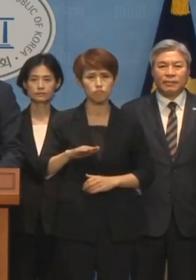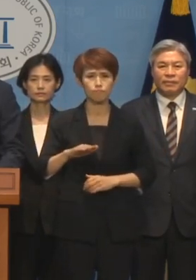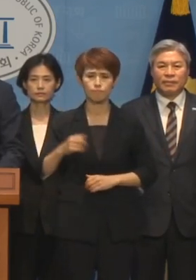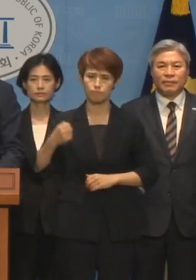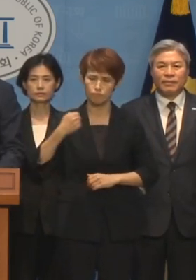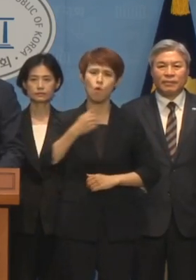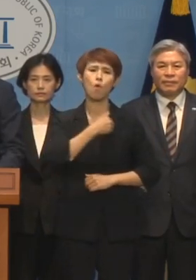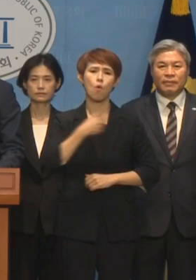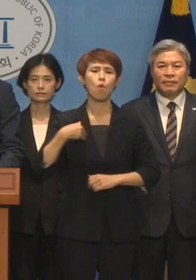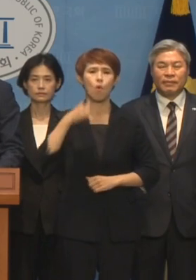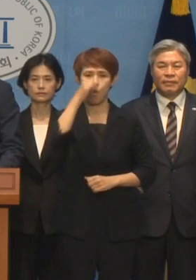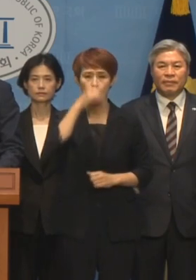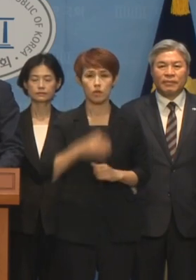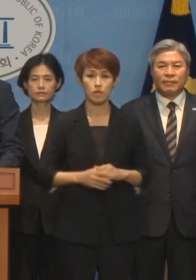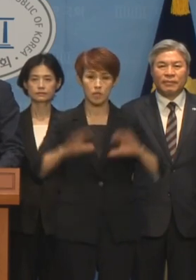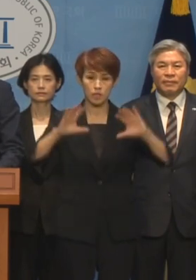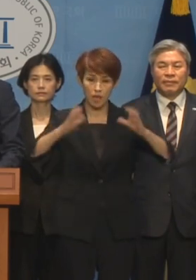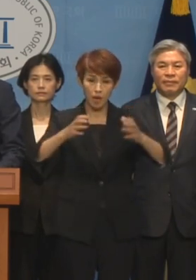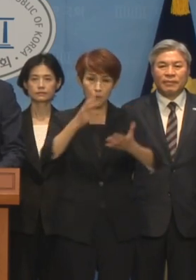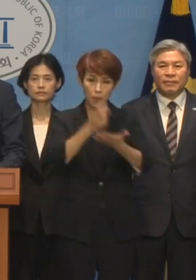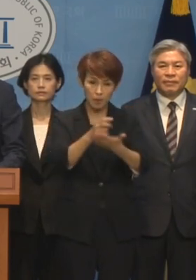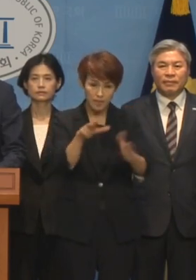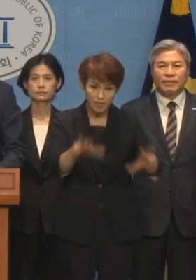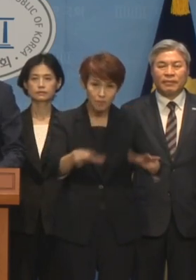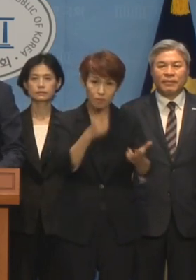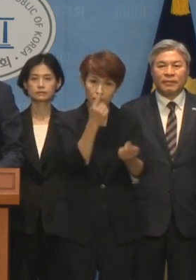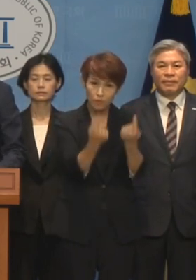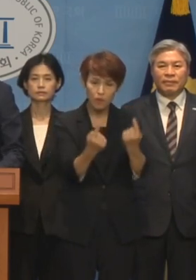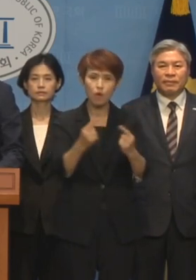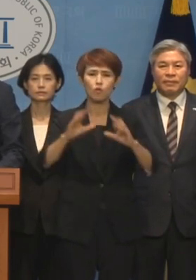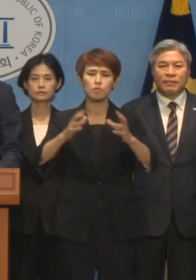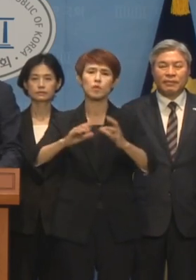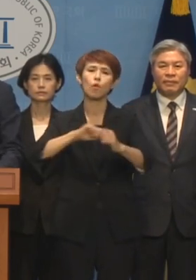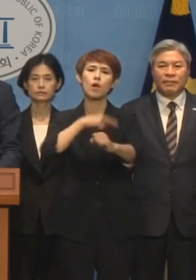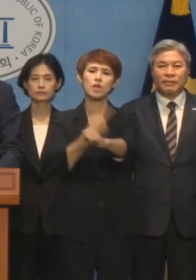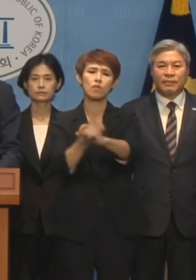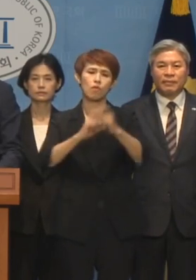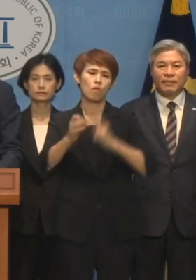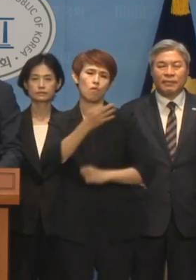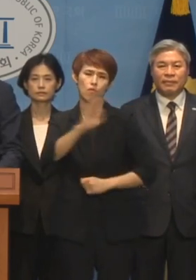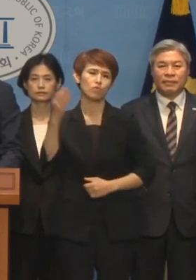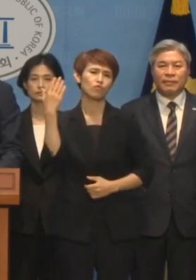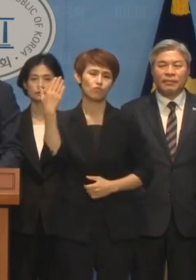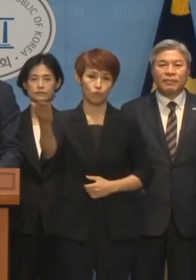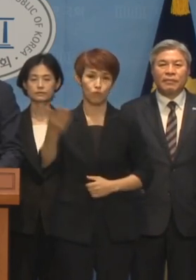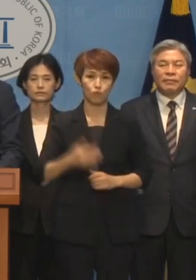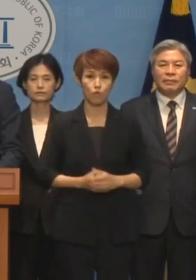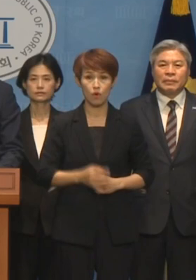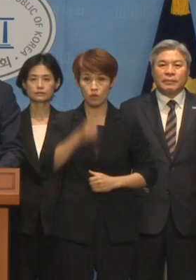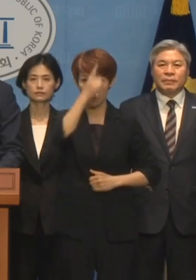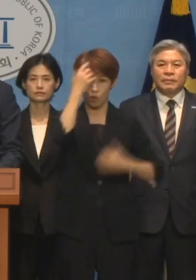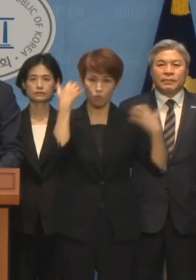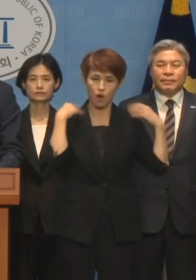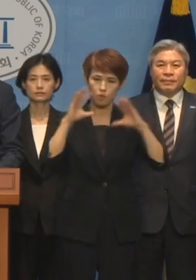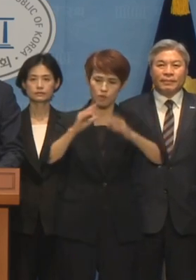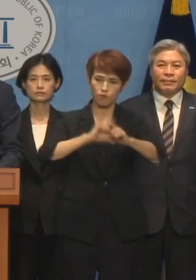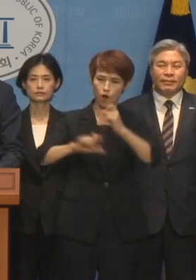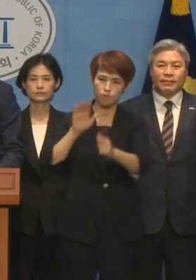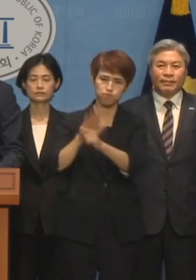입증되었습니다. 현행 헌법보다 국민의 권리를 더 인정하고 국가가 국민을 더